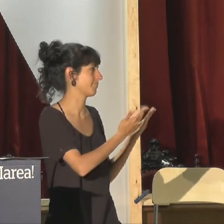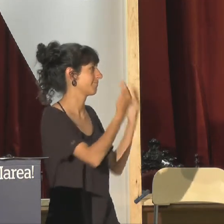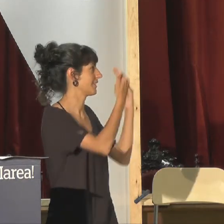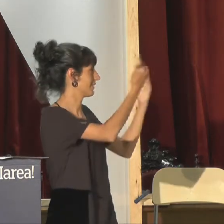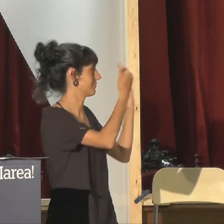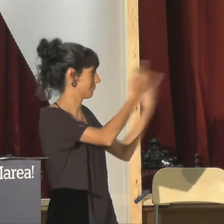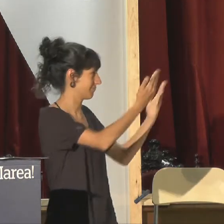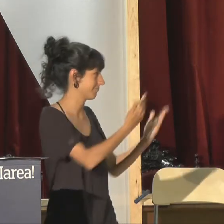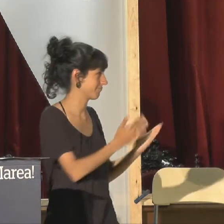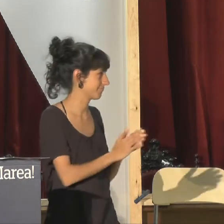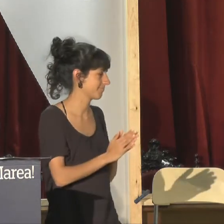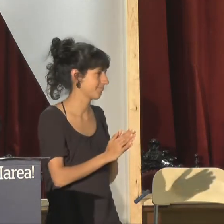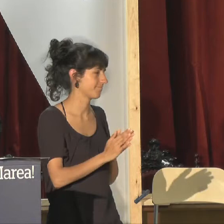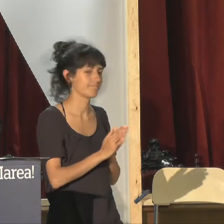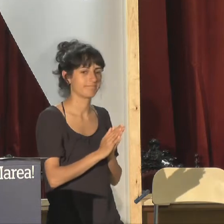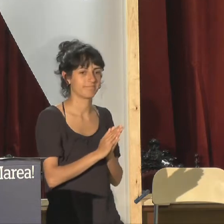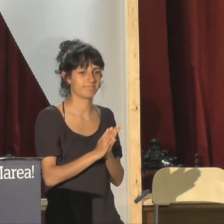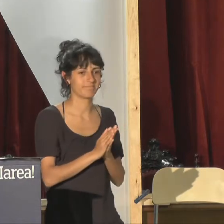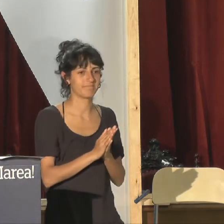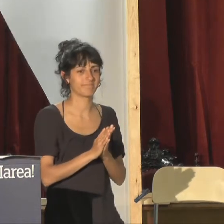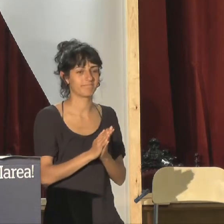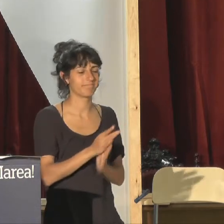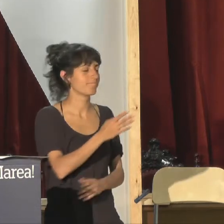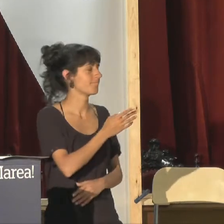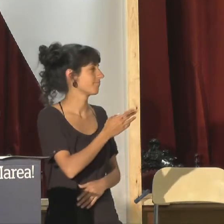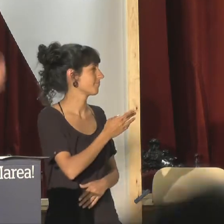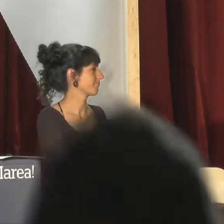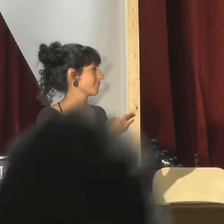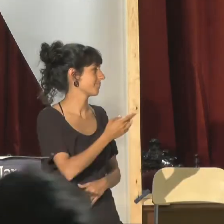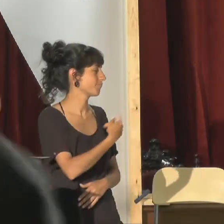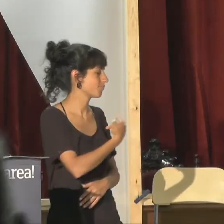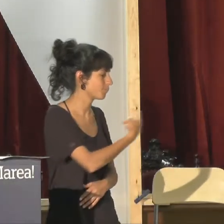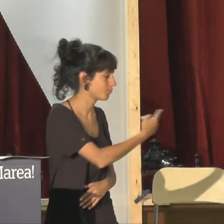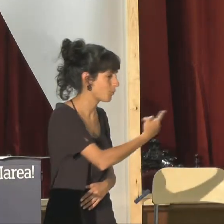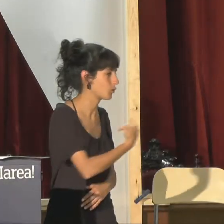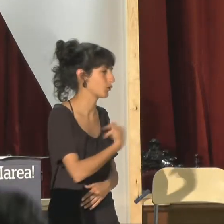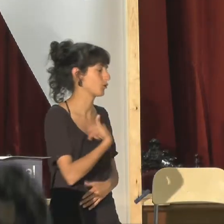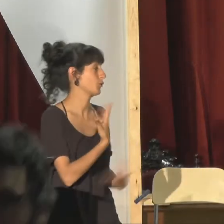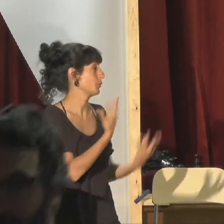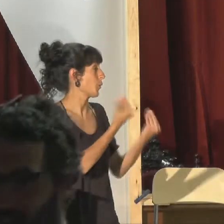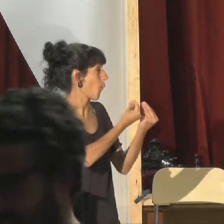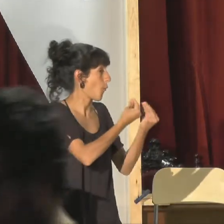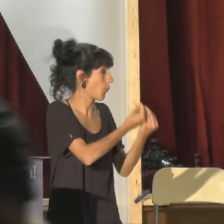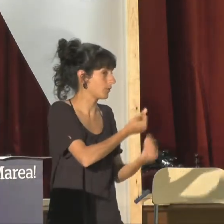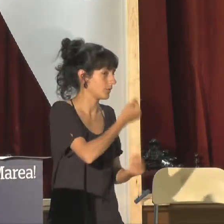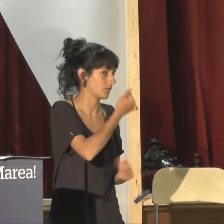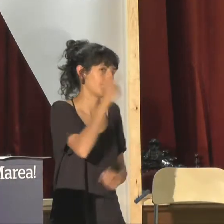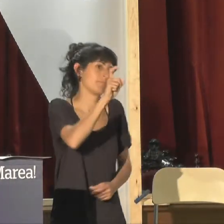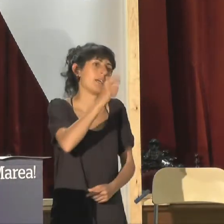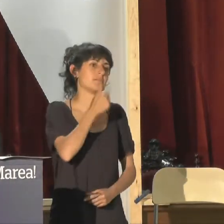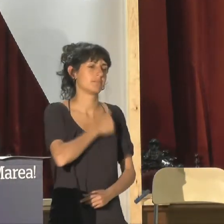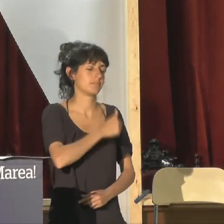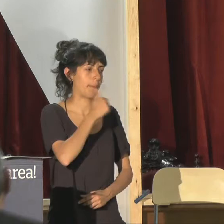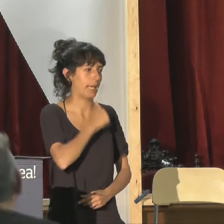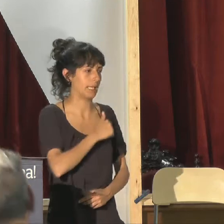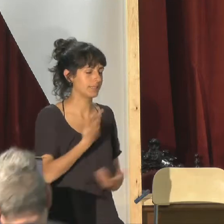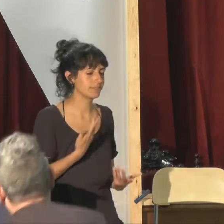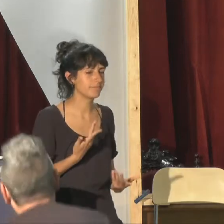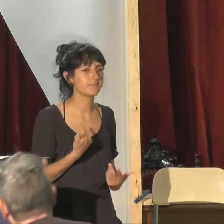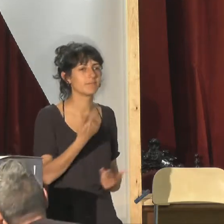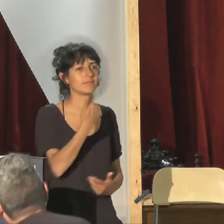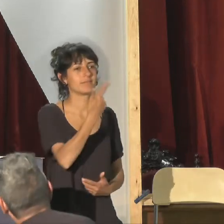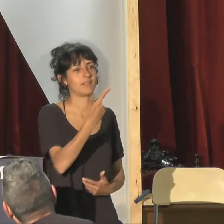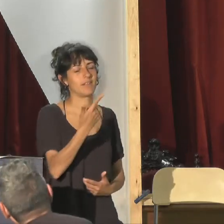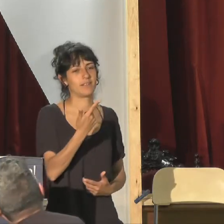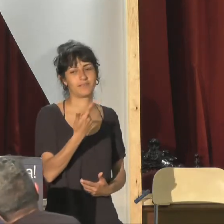de intervir neste acto xunto ao mestre Beiras. Un saúdo tamén moi entrañável